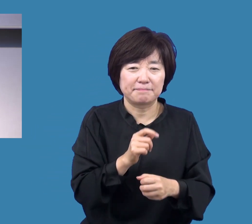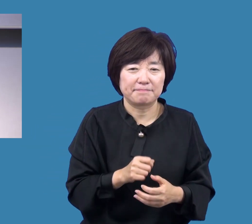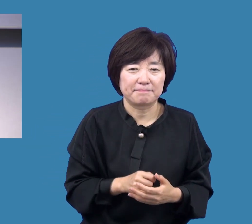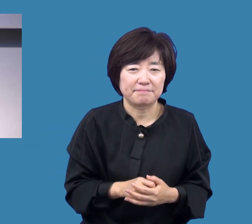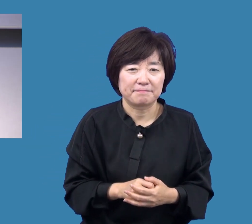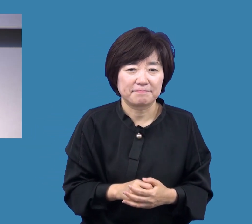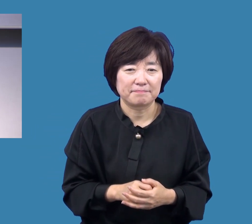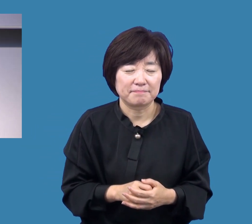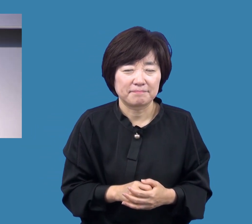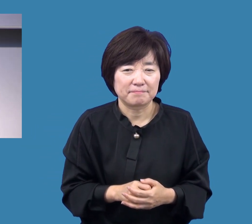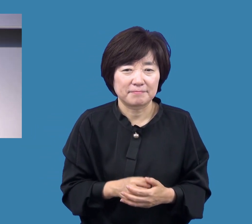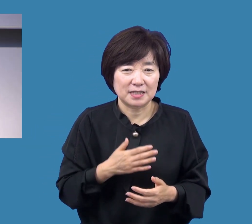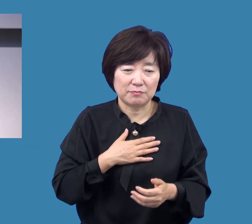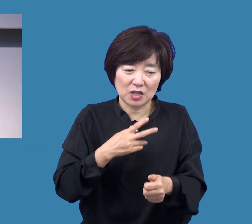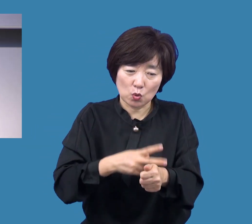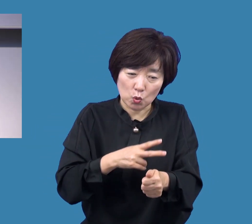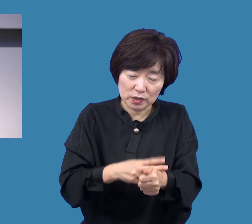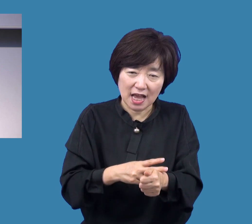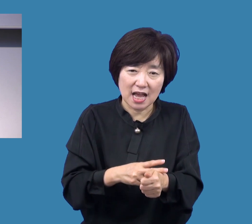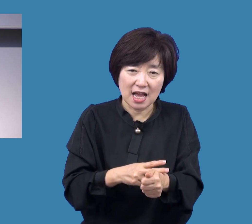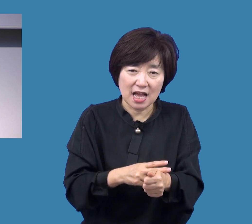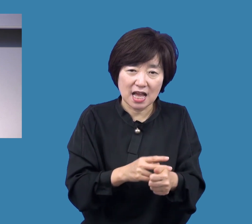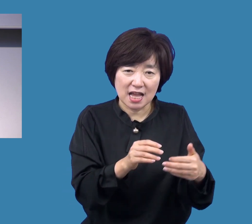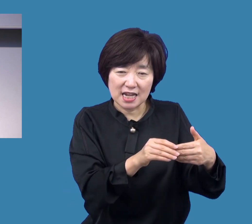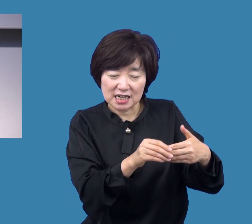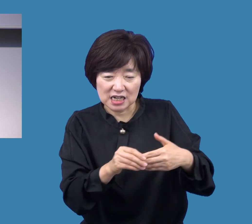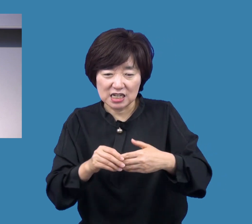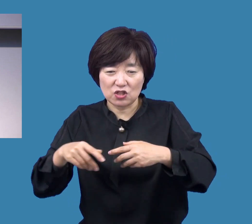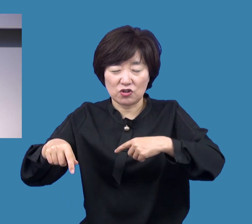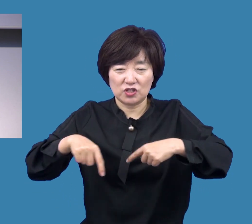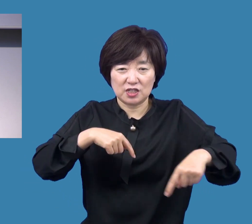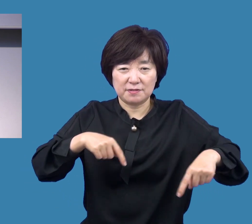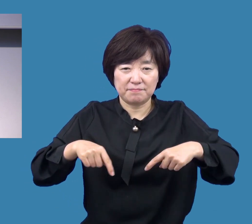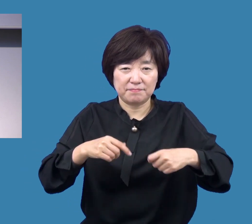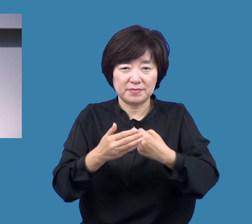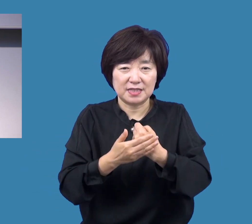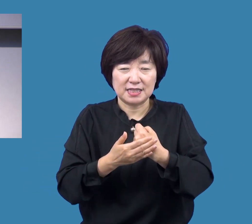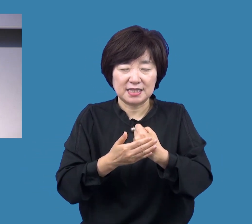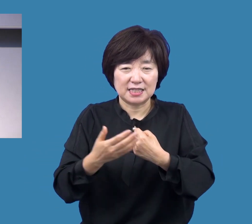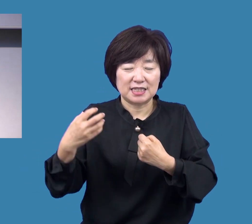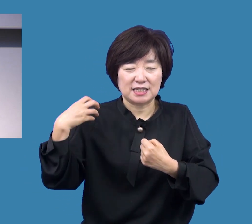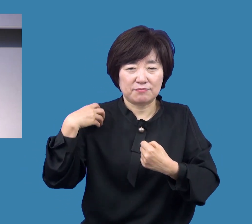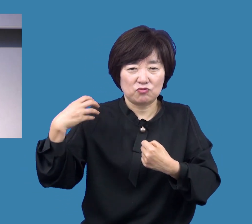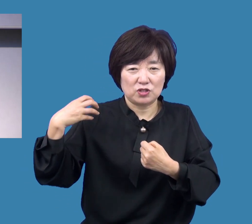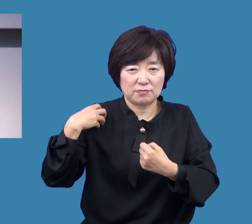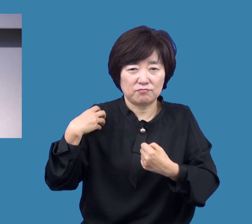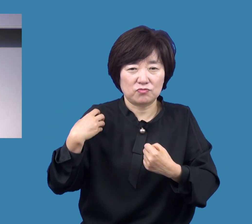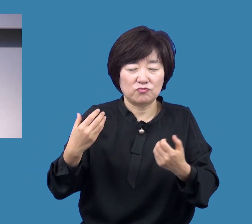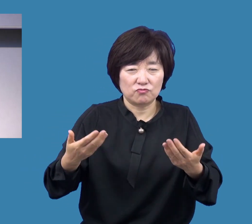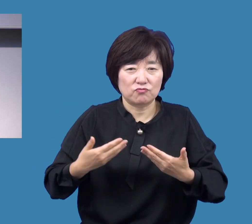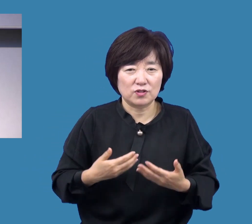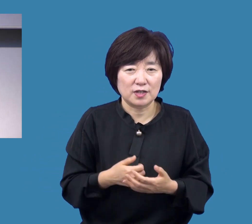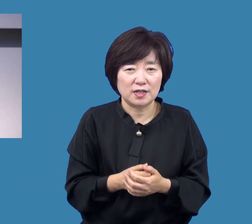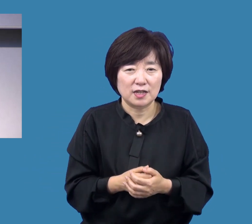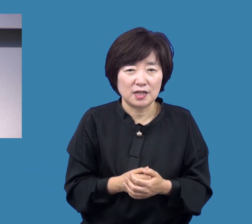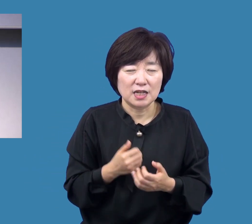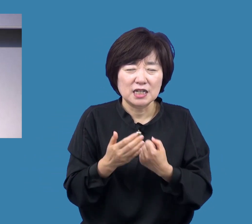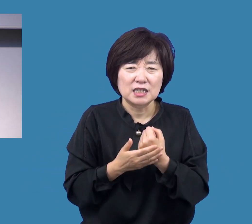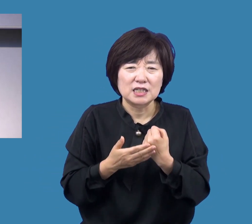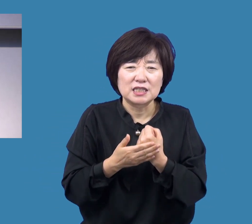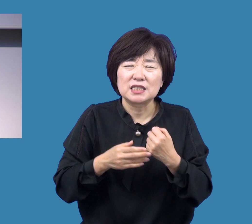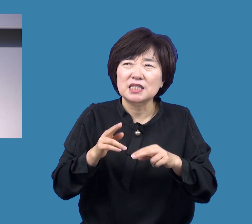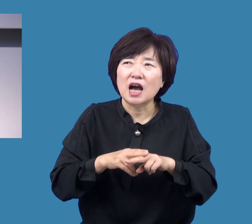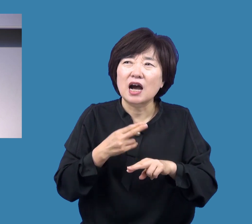예. 그래서 아마 교사적인 직분 또는 어떤 리더십의 직분 뭐 이런 직분들이 계속 주어지는 것 같아요. 예. 제가 이 은사가